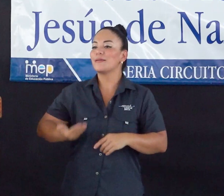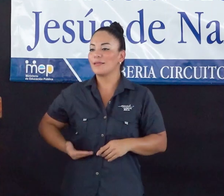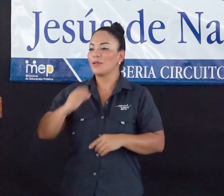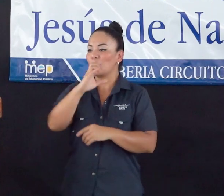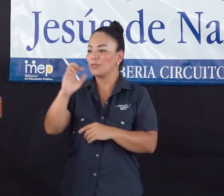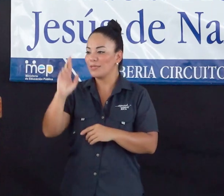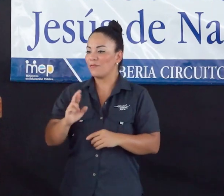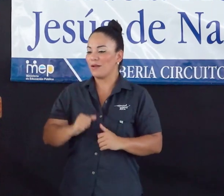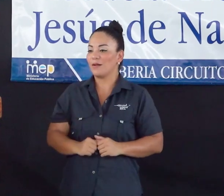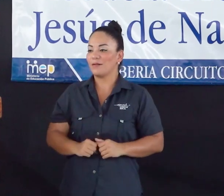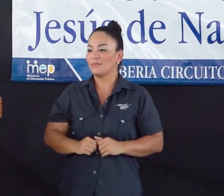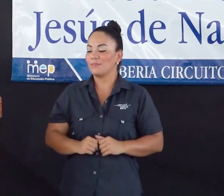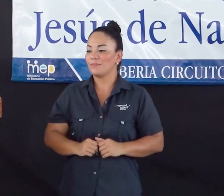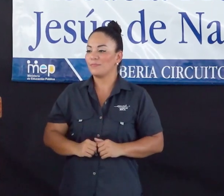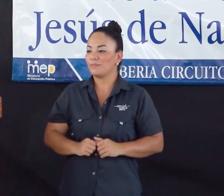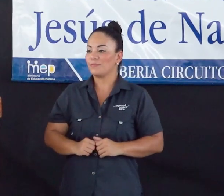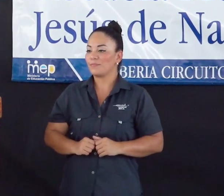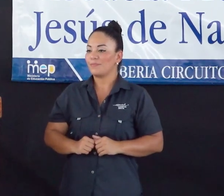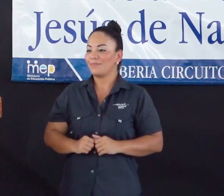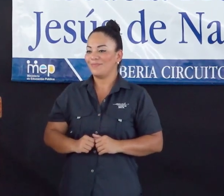la República de Costa Rica?